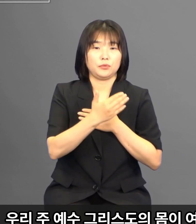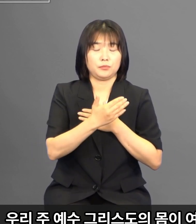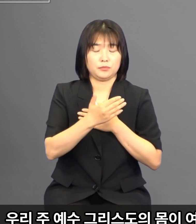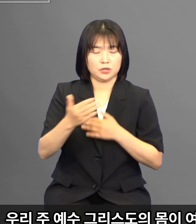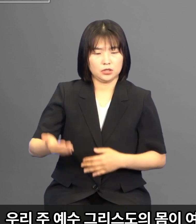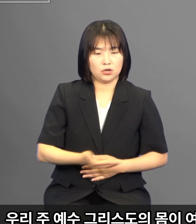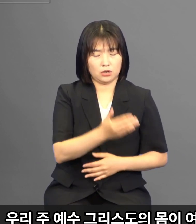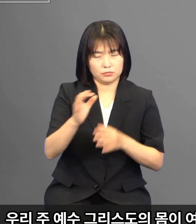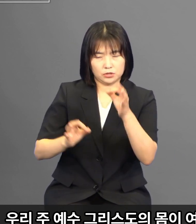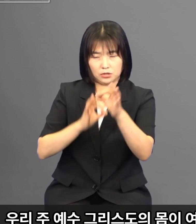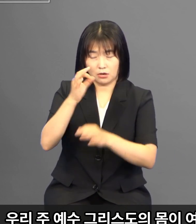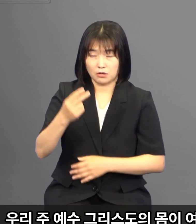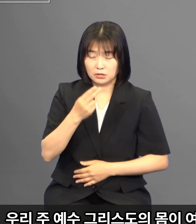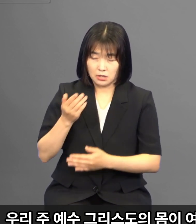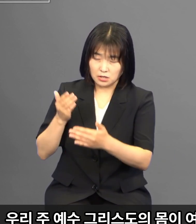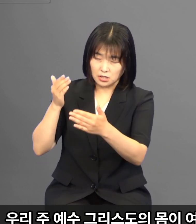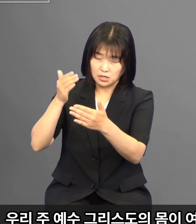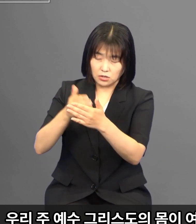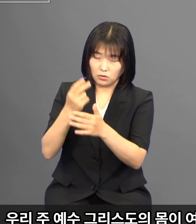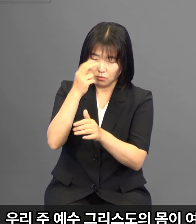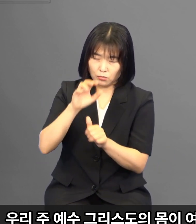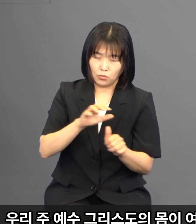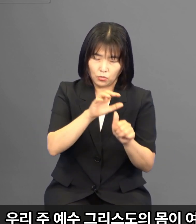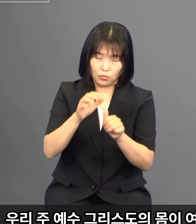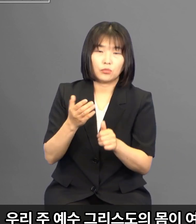여러분을 영생에 이르도록 보호해 주십니다.